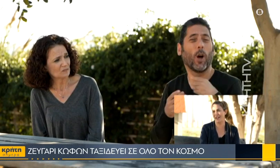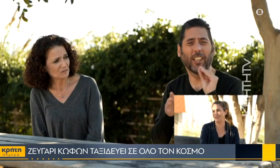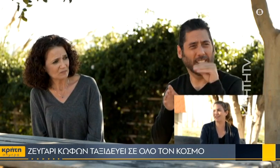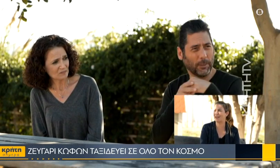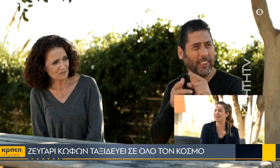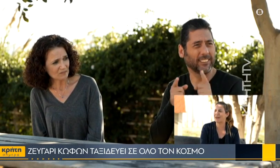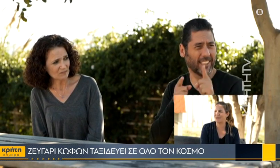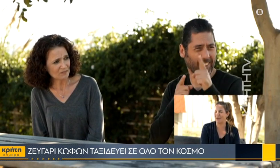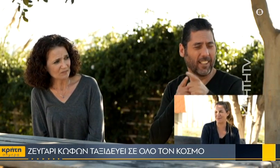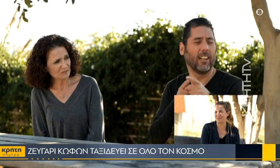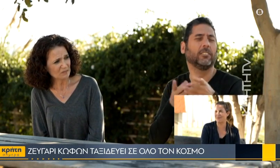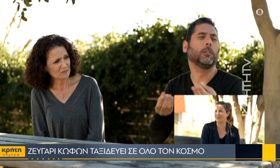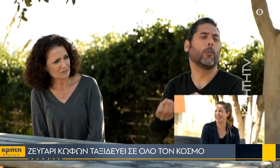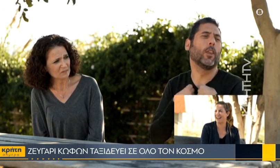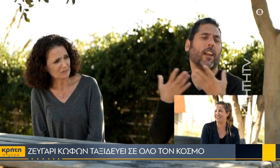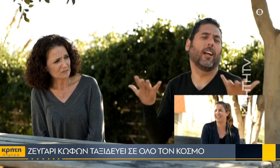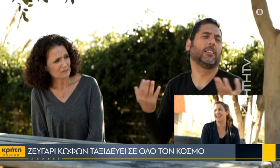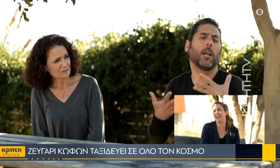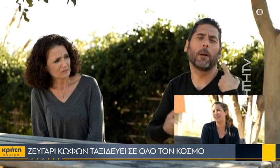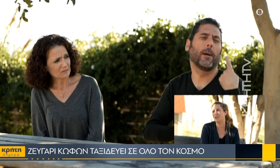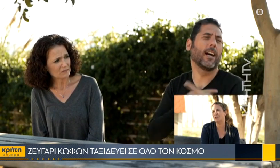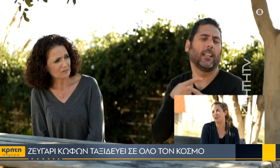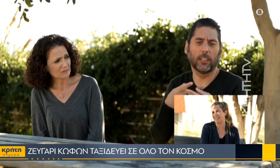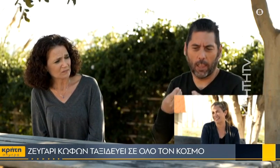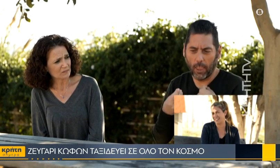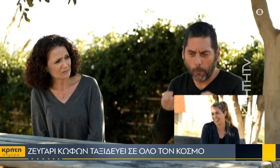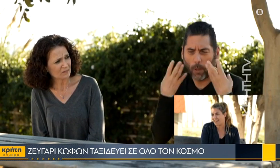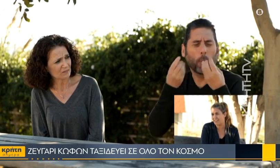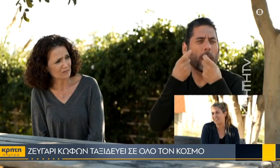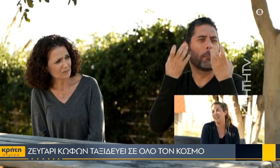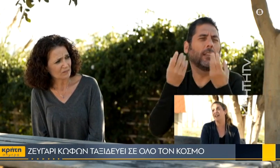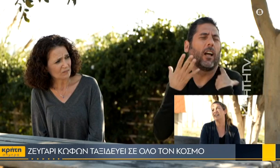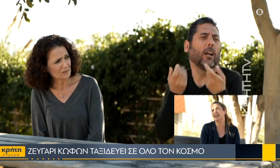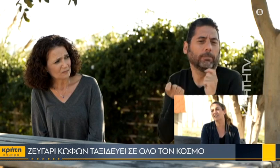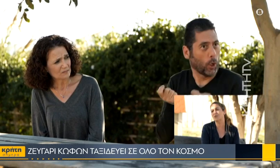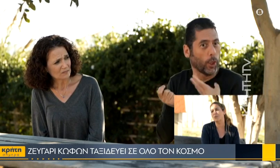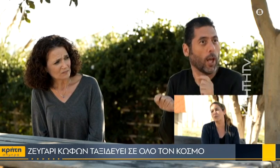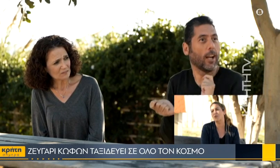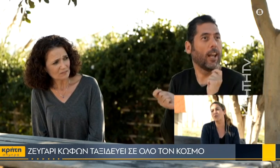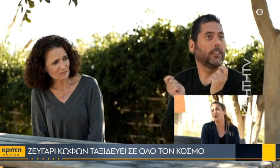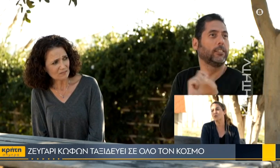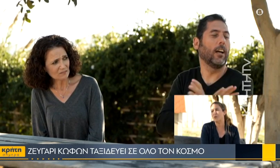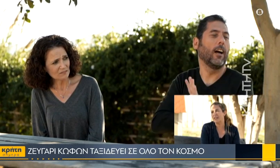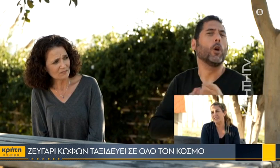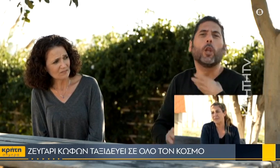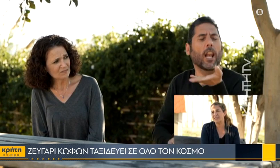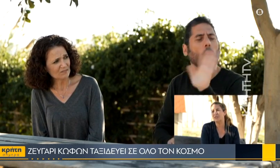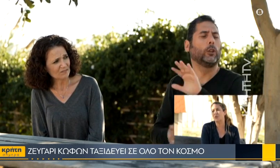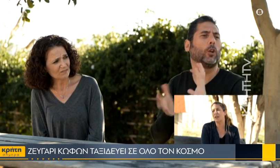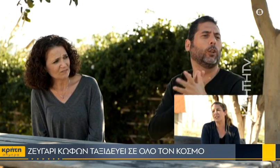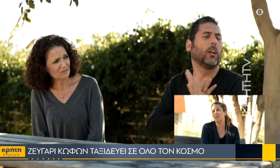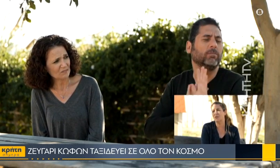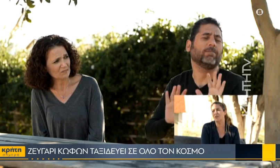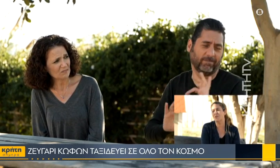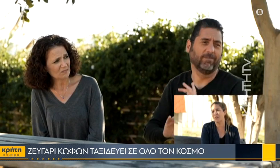Πολύ ωραία ερώτηση και ευχαριστώ πάρα πολύ που μου την κάνετε. Η αλήθεια είναι ότι το να ταξιδεύεις είναι κάτι το οποίο σου ανοίγει τα μάτια,